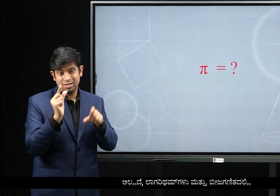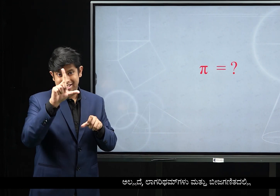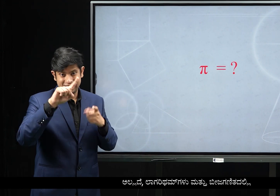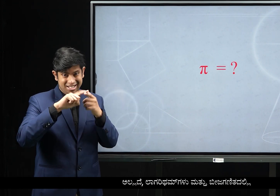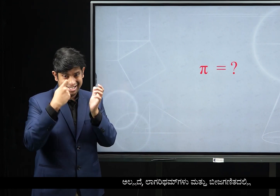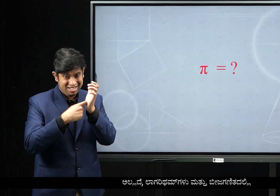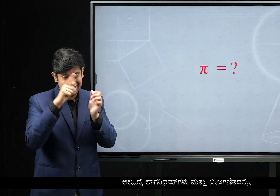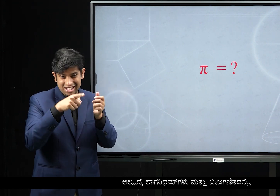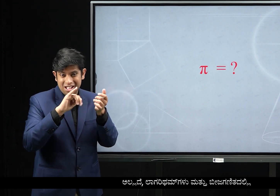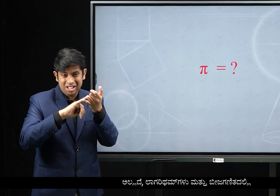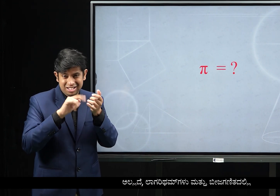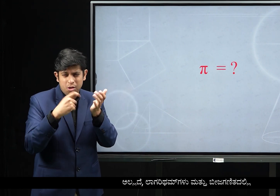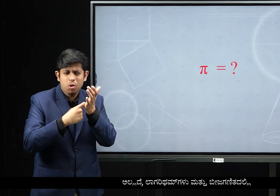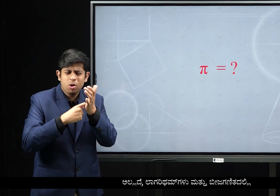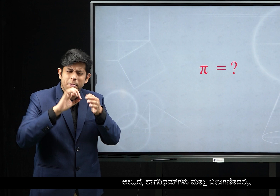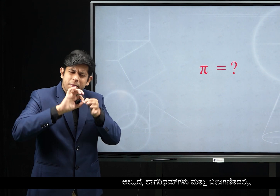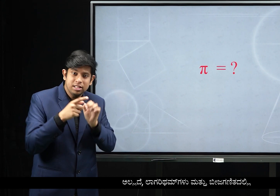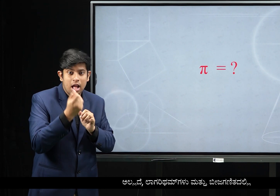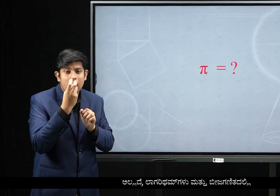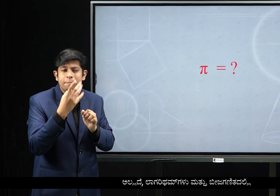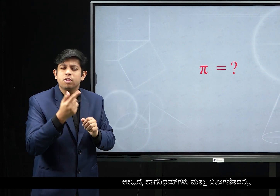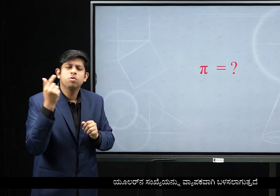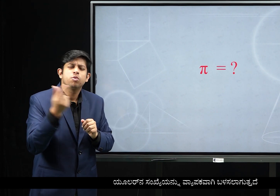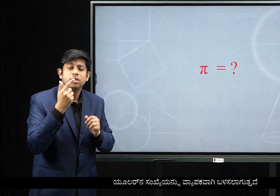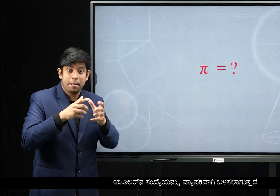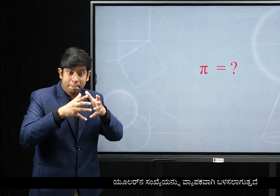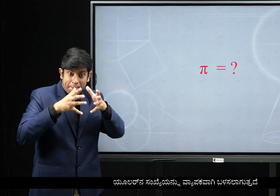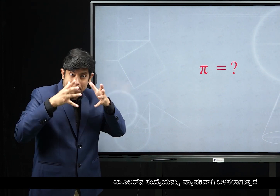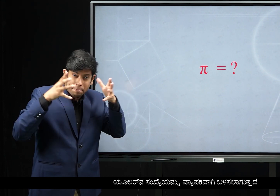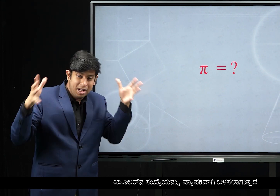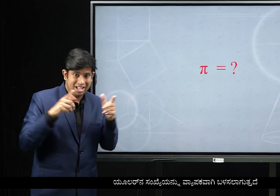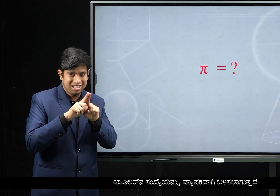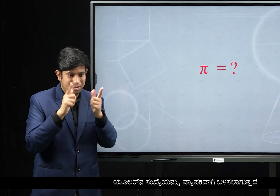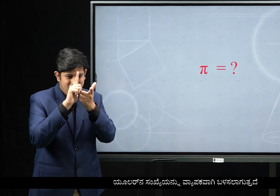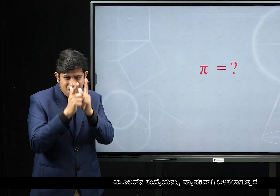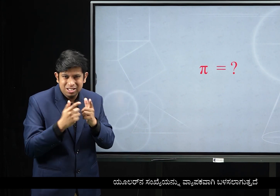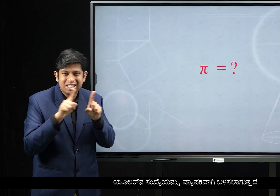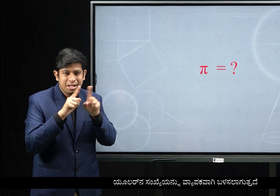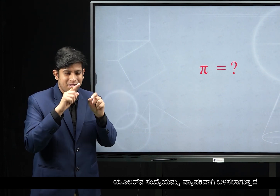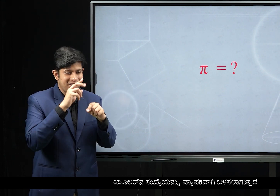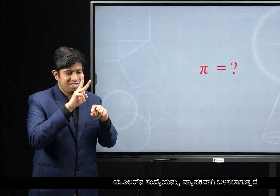ಅಲ್ಲದೆ ಲಾಗರಿಥಮ್ಗಳು ಮತ್ತು ಬೀಜಗಣಿತದಲ್ಲಿ ಯೂಲರ್ನ ಸಂಖ್ಯೆಯನ್ನು ವ್ಯಾಪಕವಾಗಿ ಬಳಸಲಾಗುತ್ತದೆ.